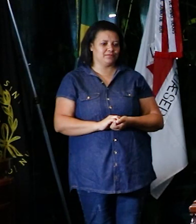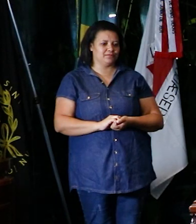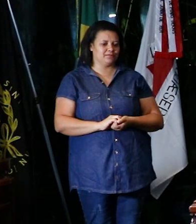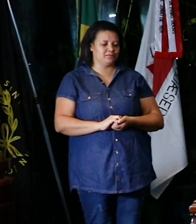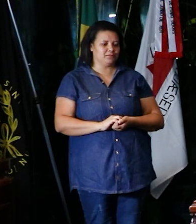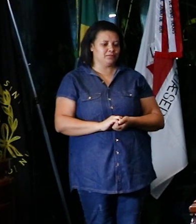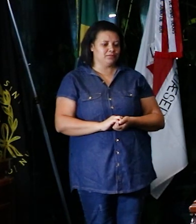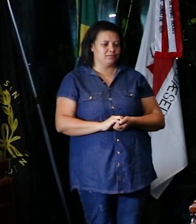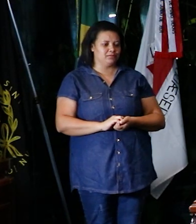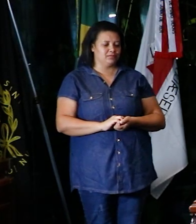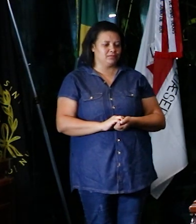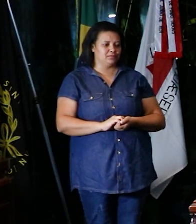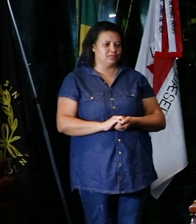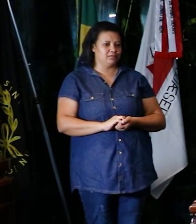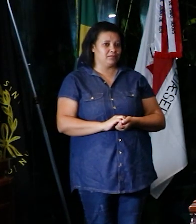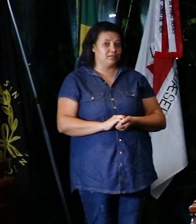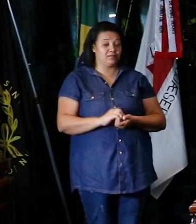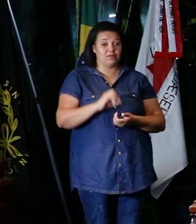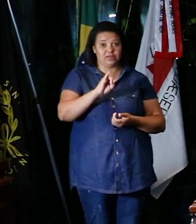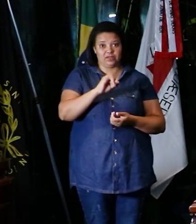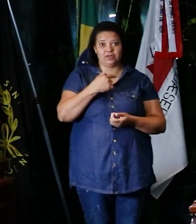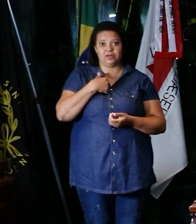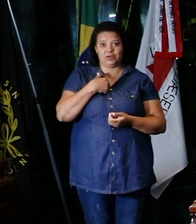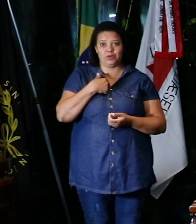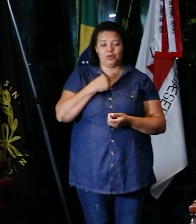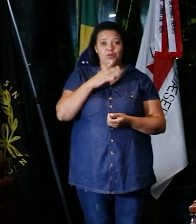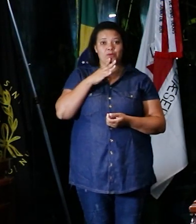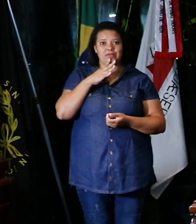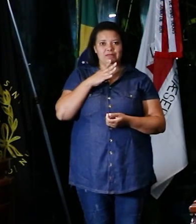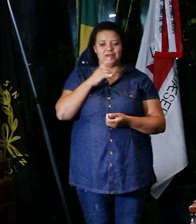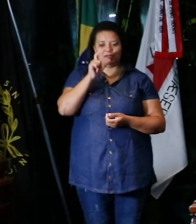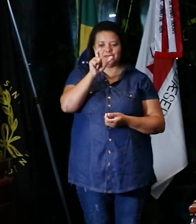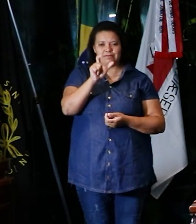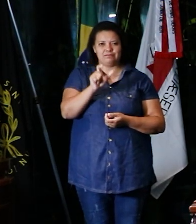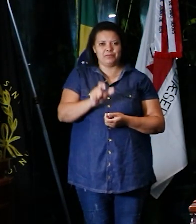então, seria a minha oportunidade, né?